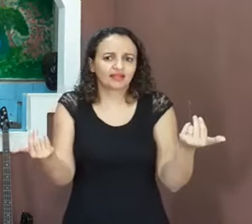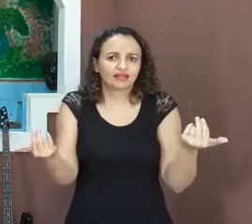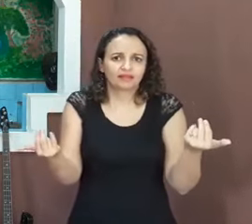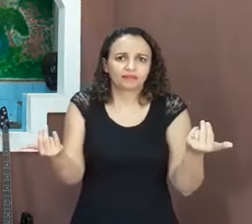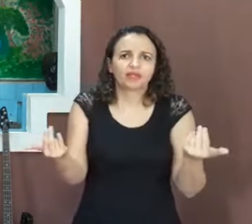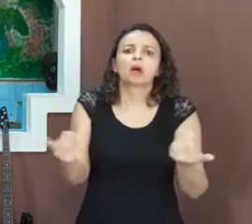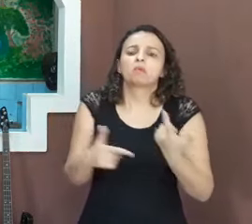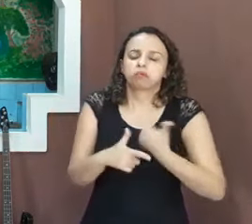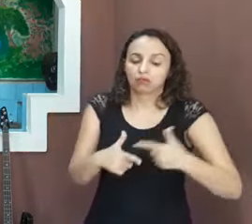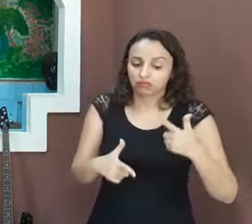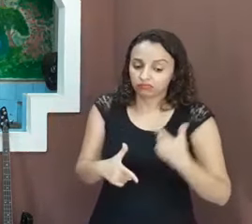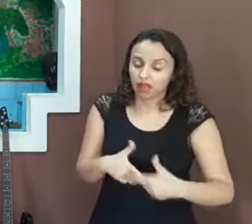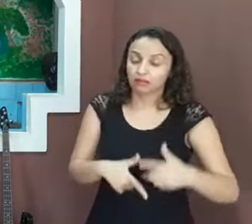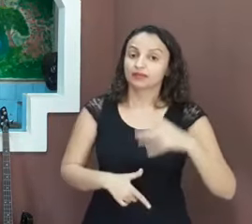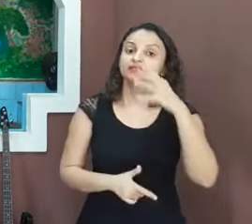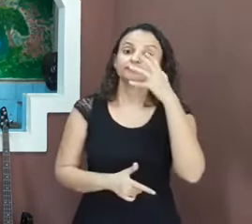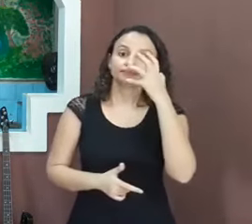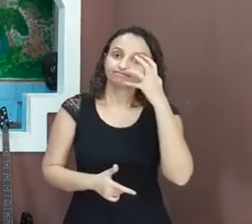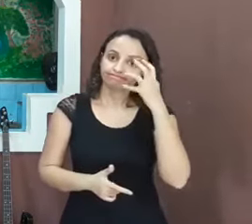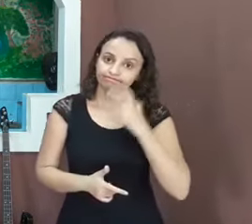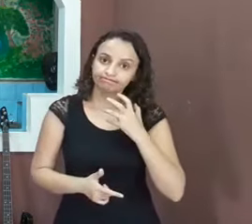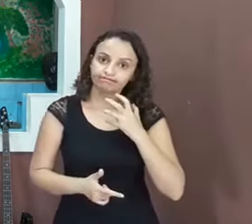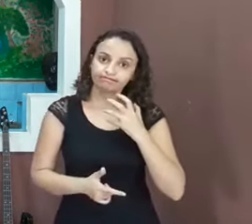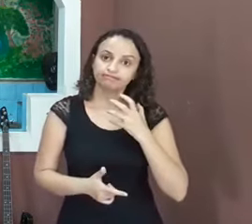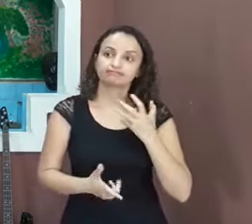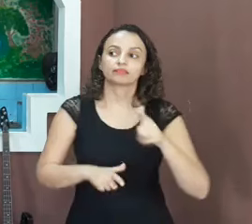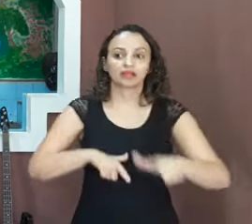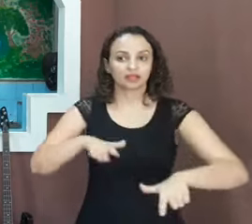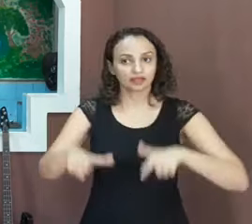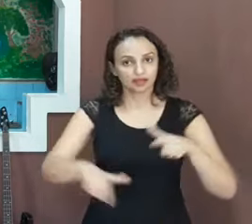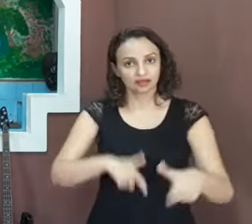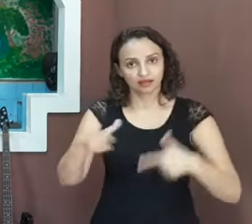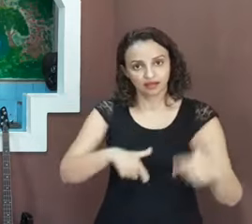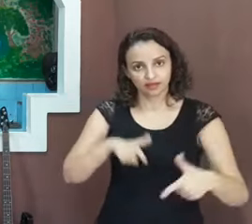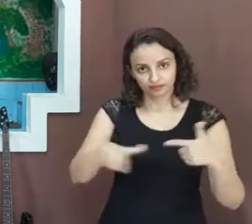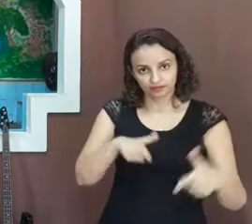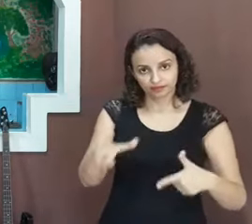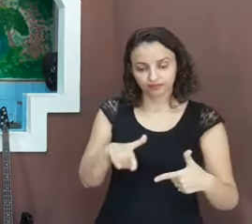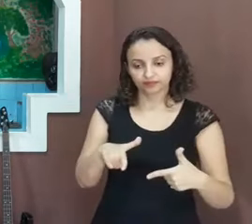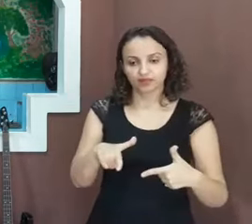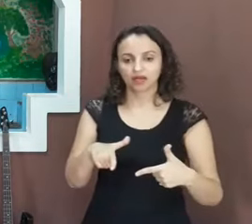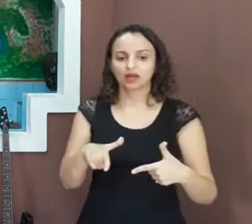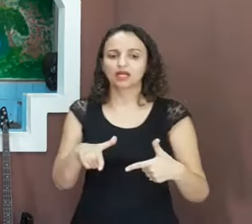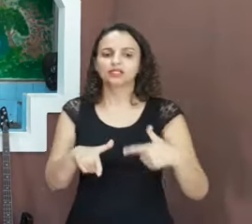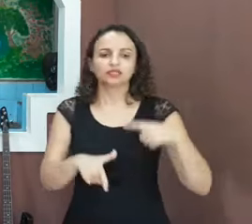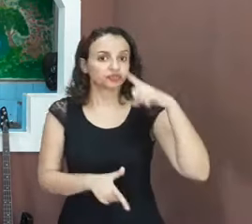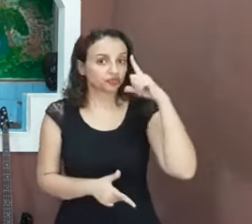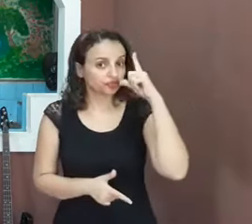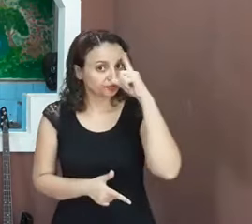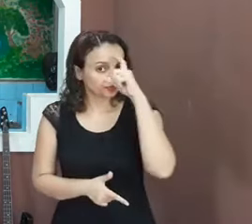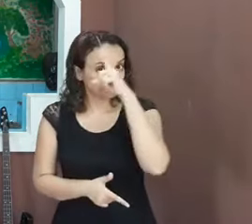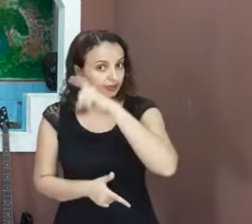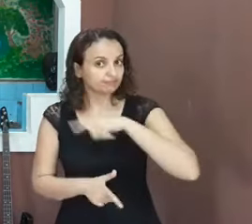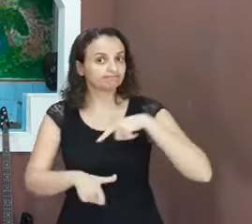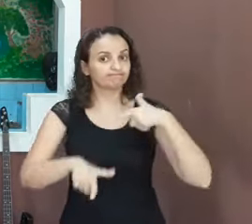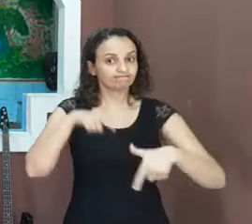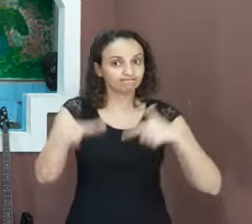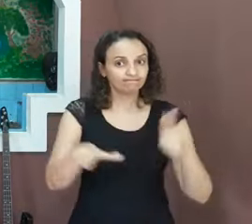um problema sério com a empregabilidade, há um problema sério de ocupação, há um problema sério